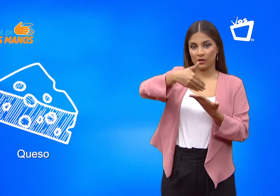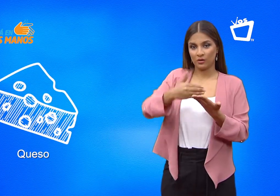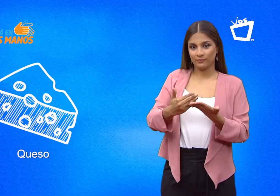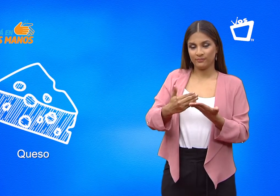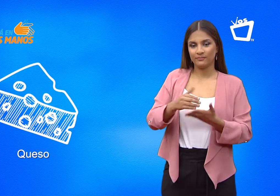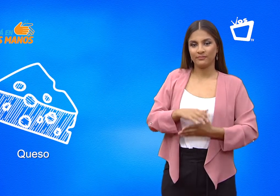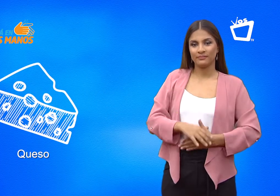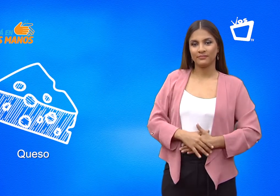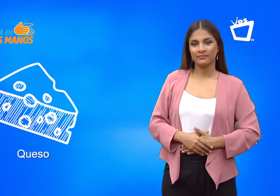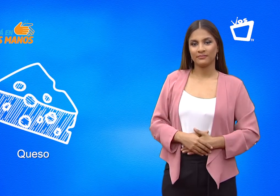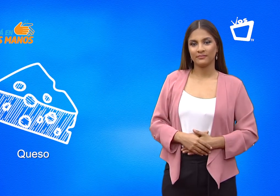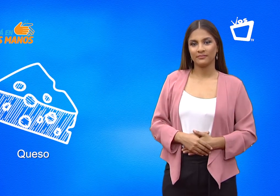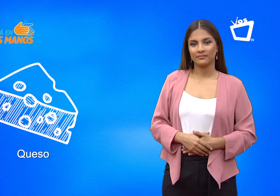Queso.